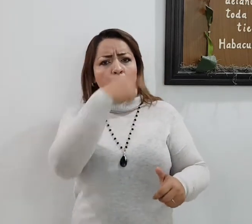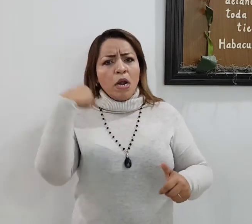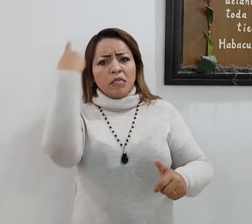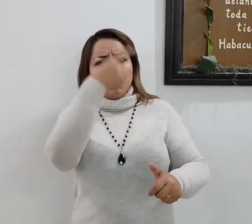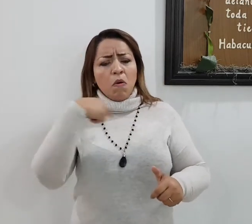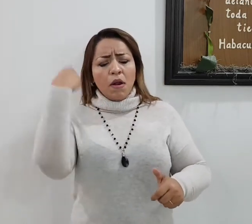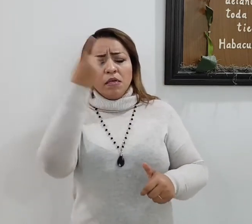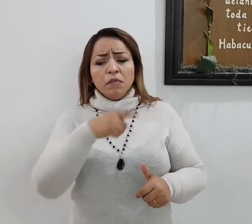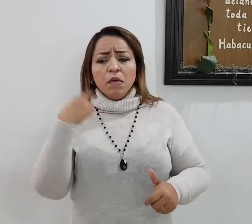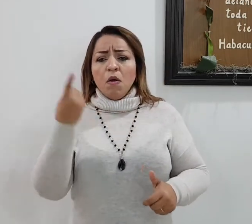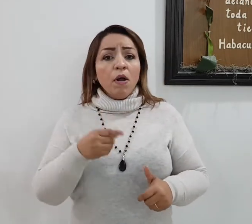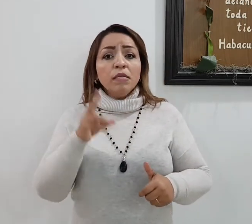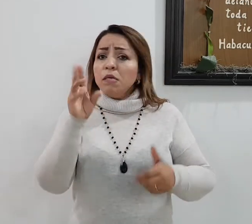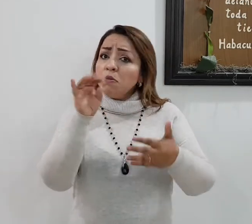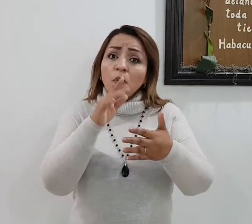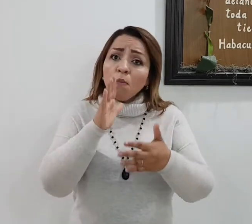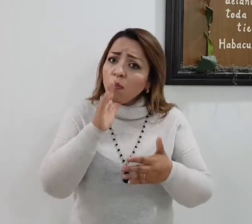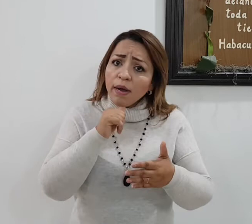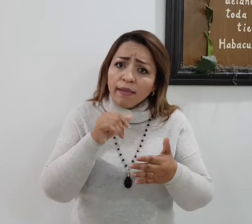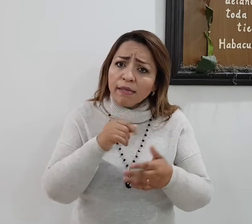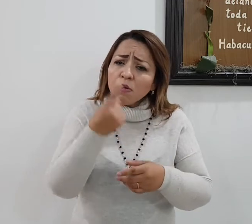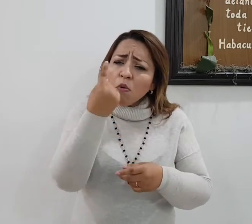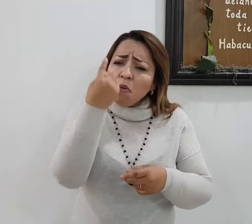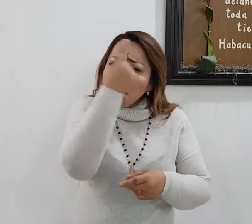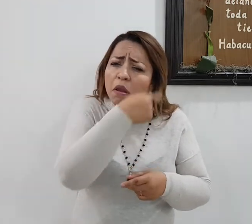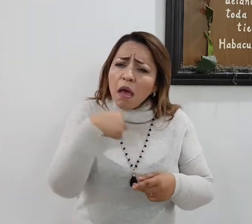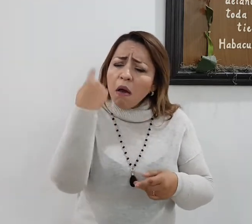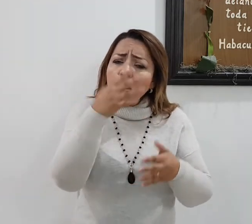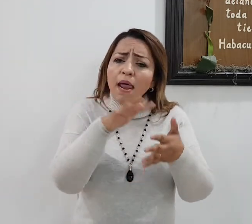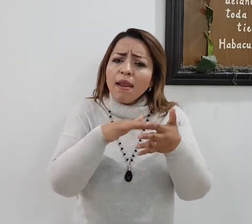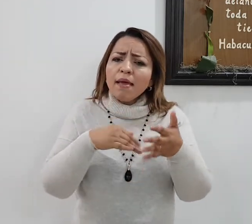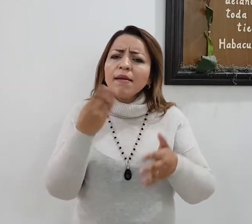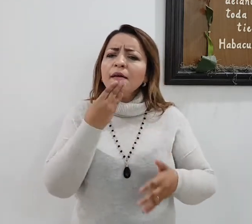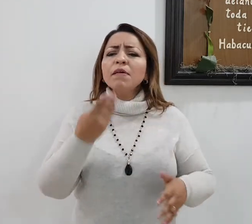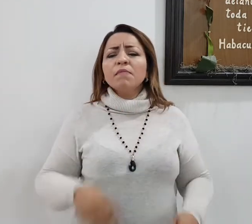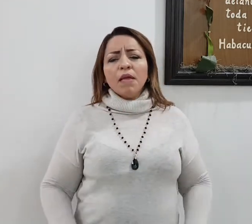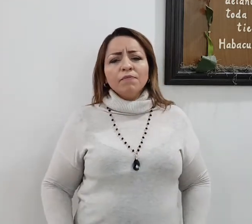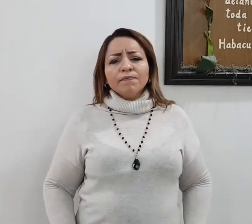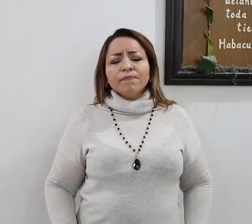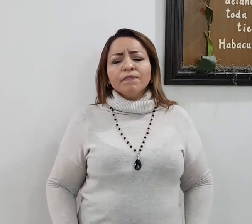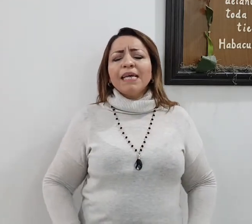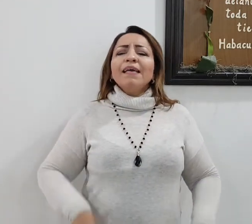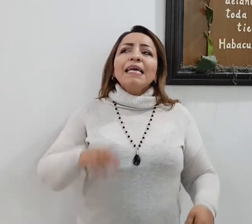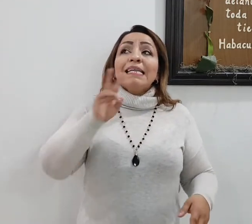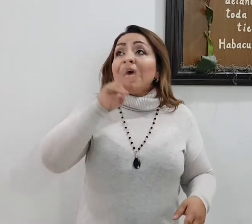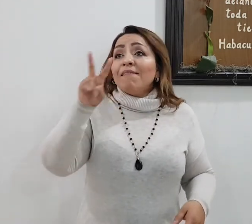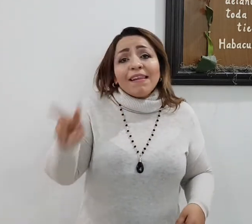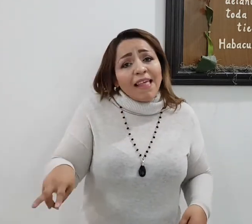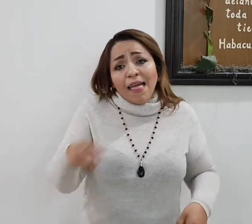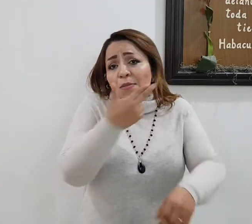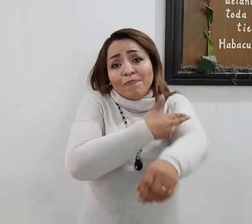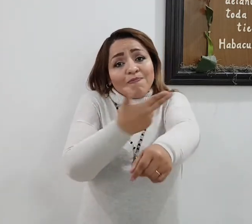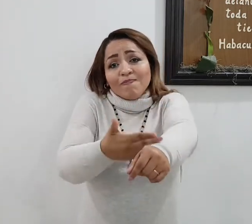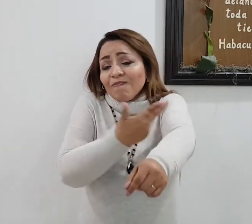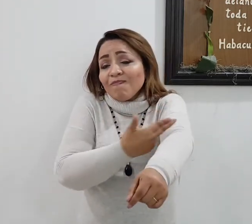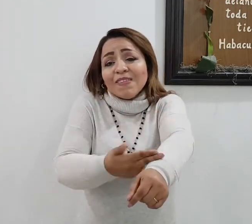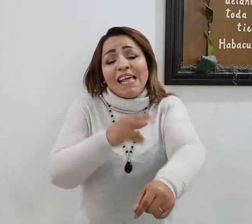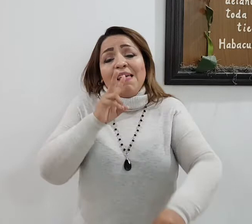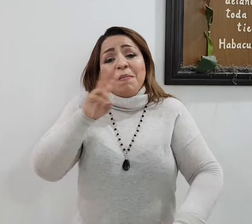¿Es eso una realidad, hermanos? No leemos porque no queremos, porque no quiero oír la voluntad de Dios, porque no quiero saber lo que tiene